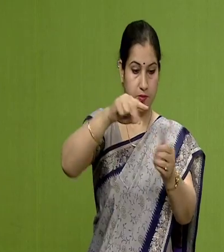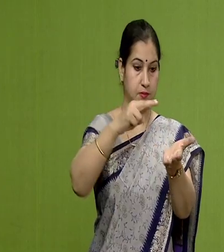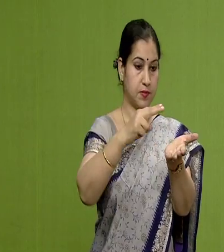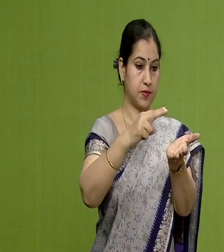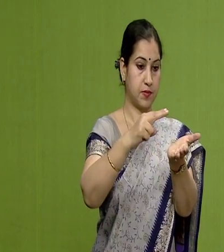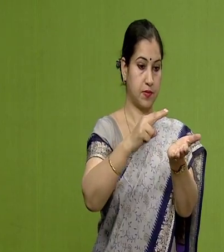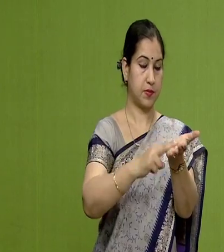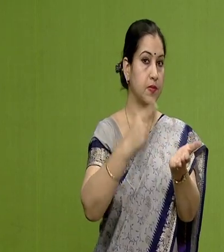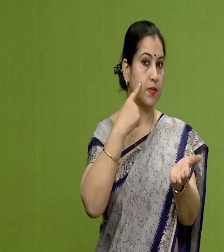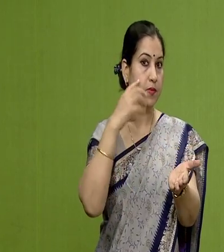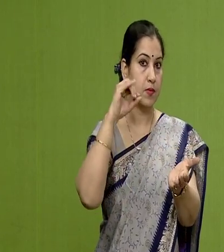signlanguage@nios.ac.in. Thank you.